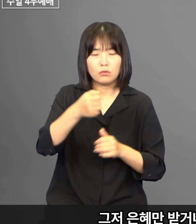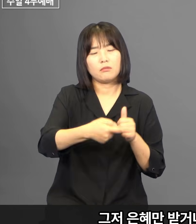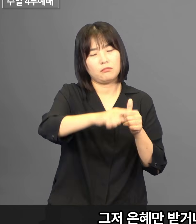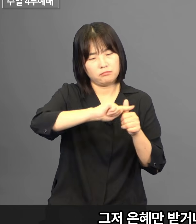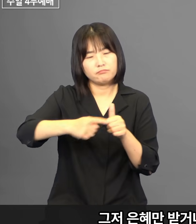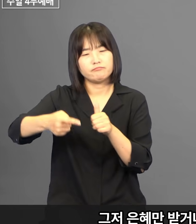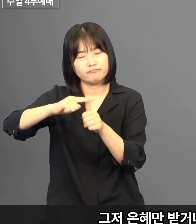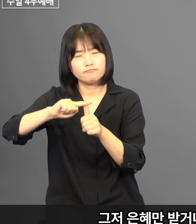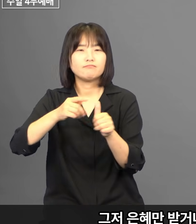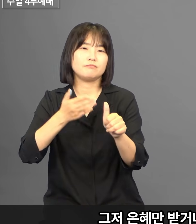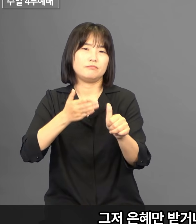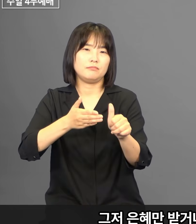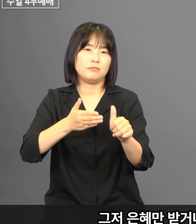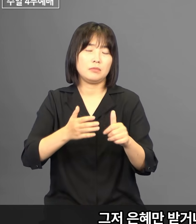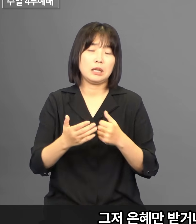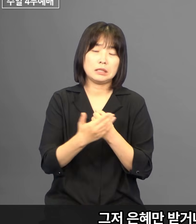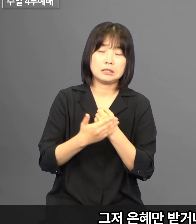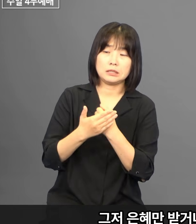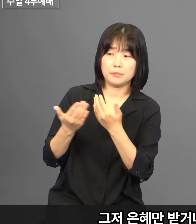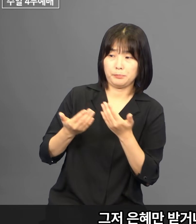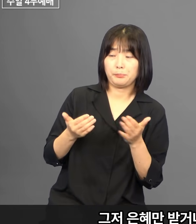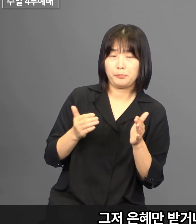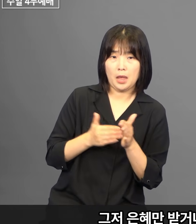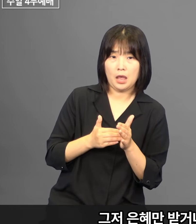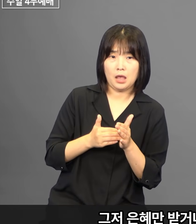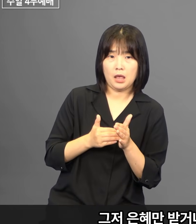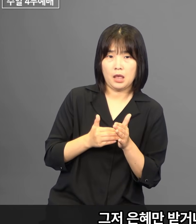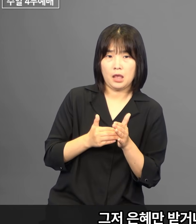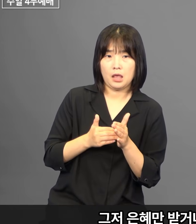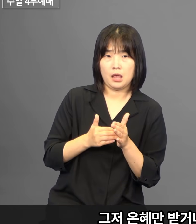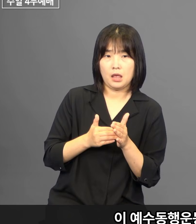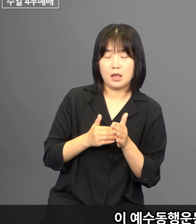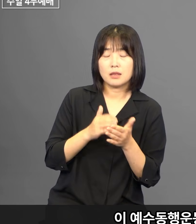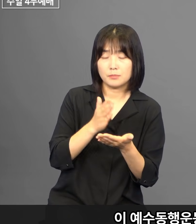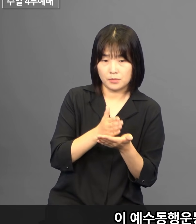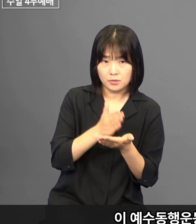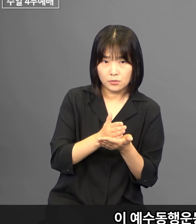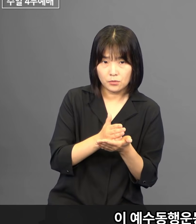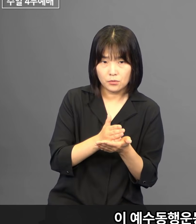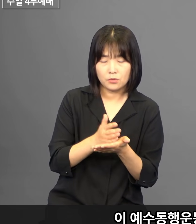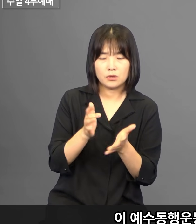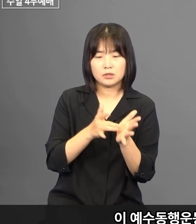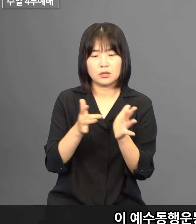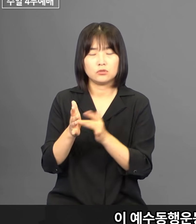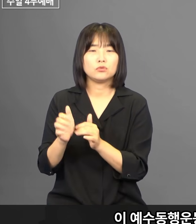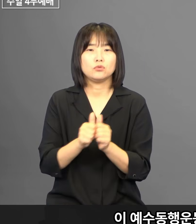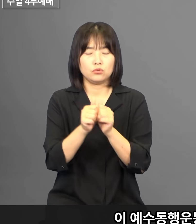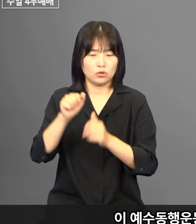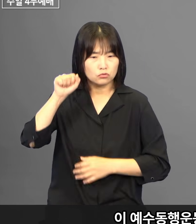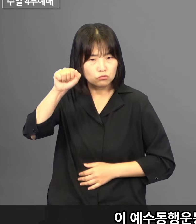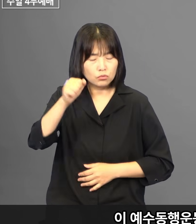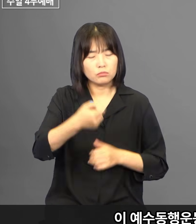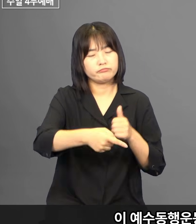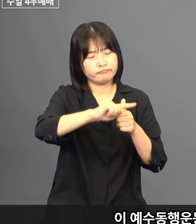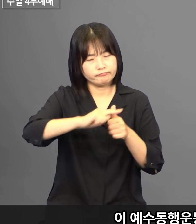그저 은혜만 받거나 그렇게 도전만 받지 말고 이 예수 동행 운동에 함께